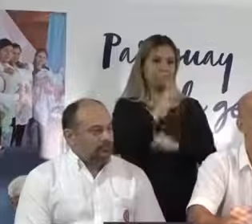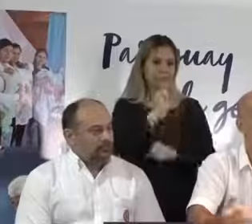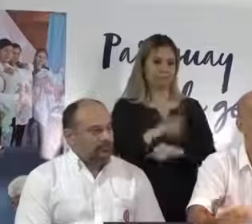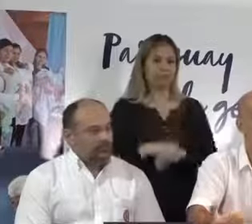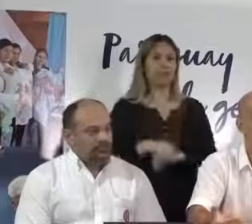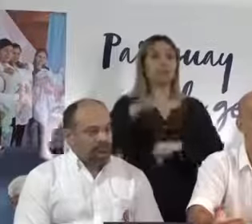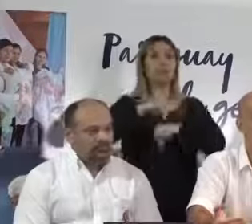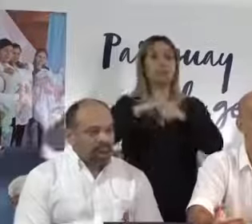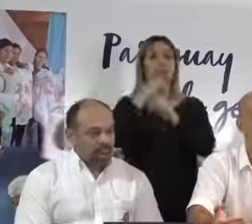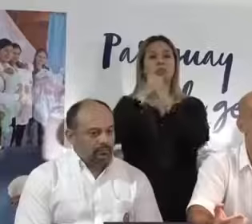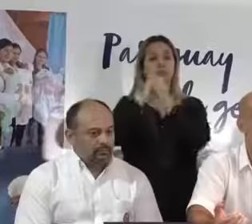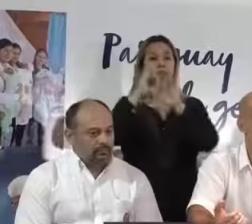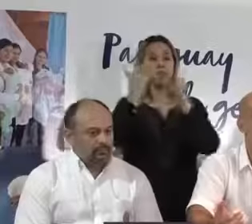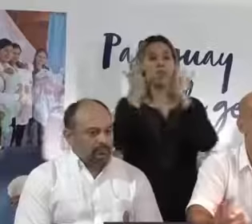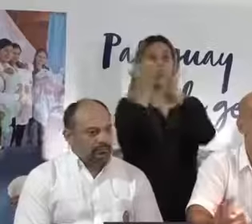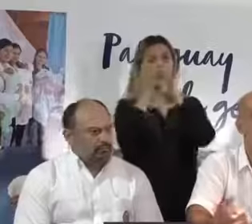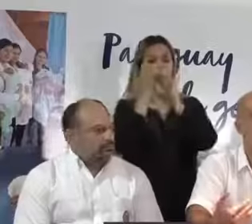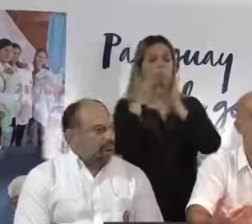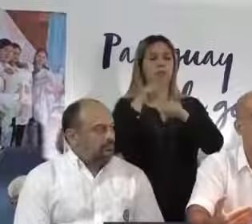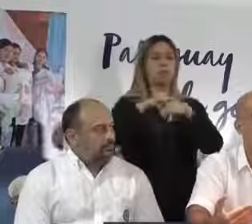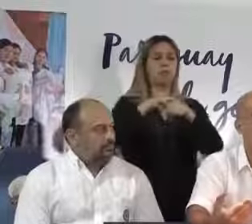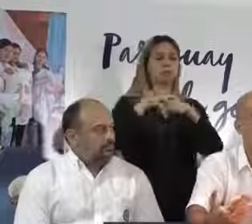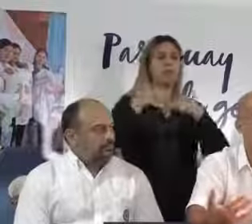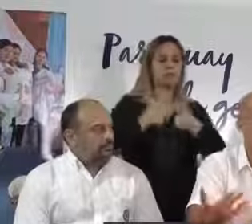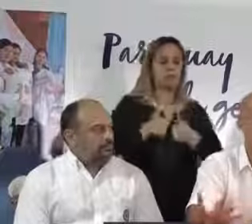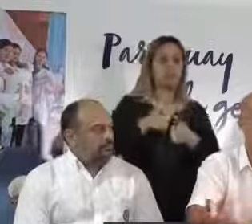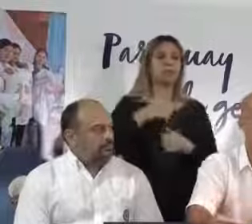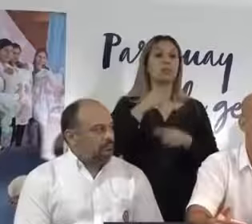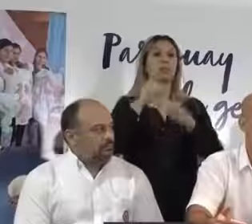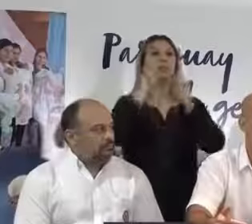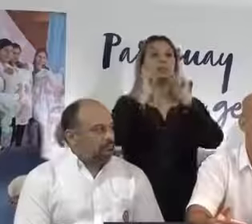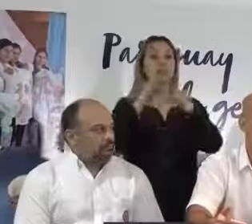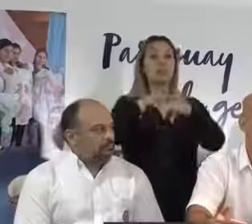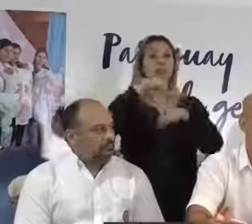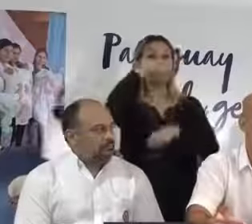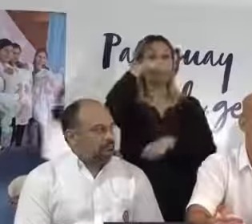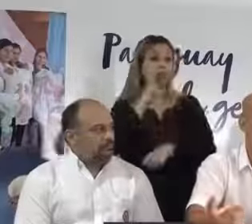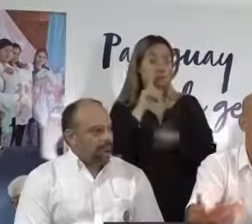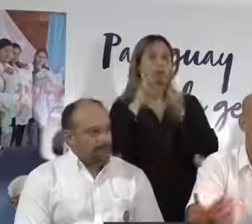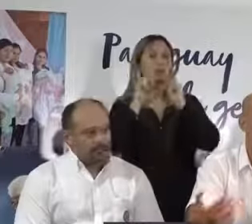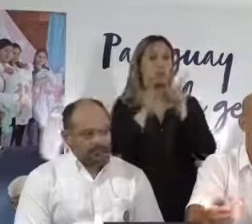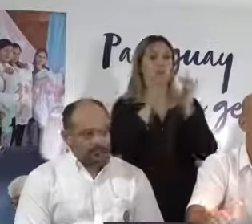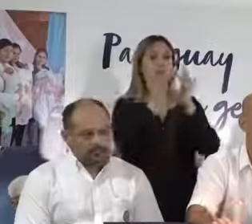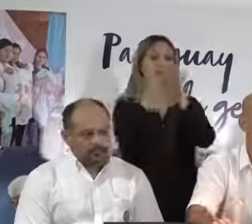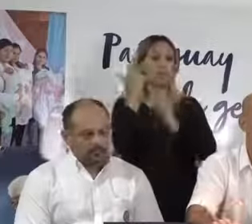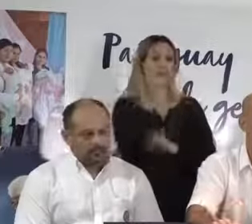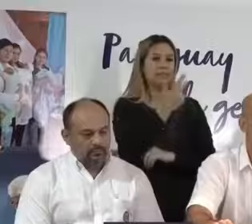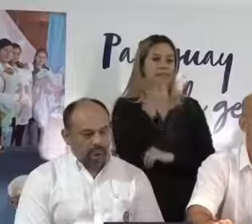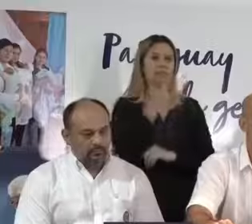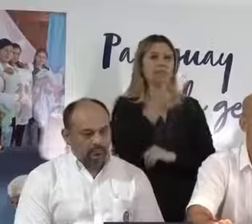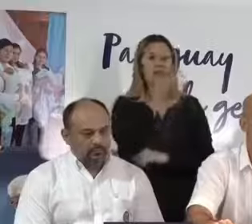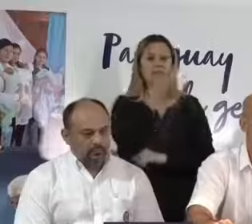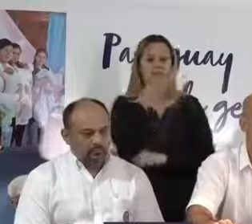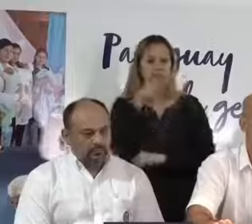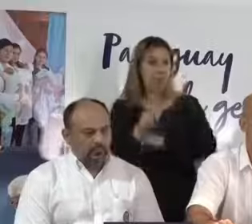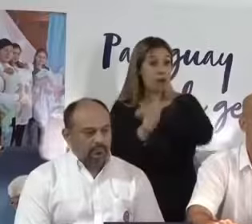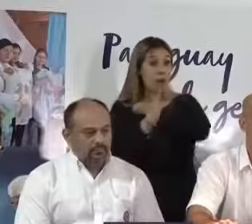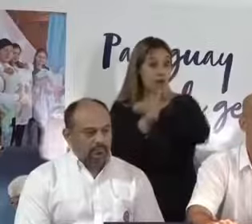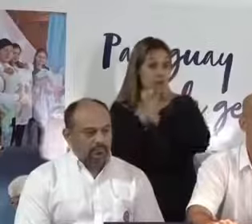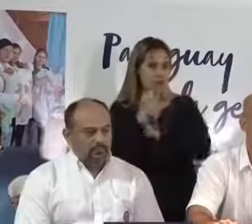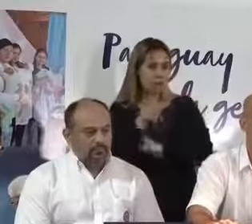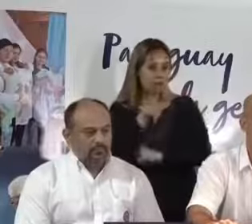Ministerio del Trabajo, también para el Ministerio de Educación, con los alumnos que puedan tener síntomas respiratorios. Es importante también que no